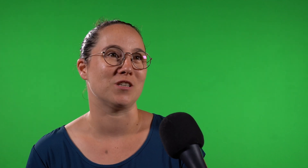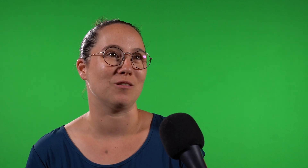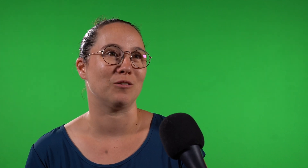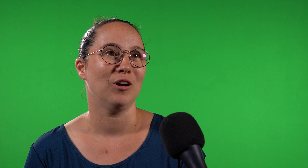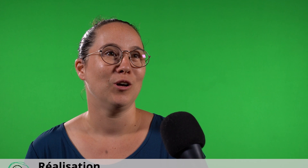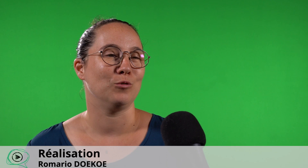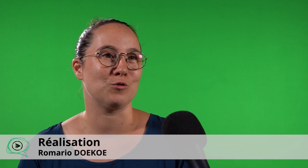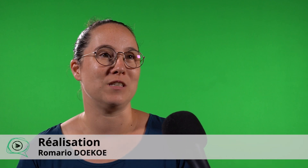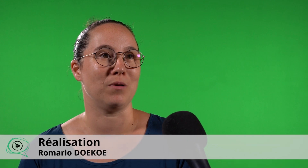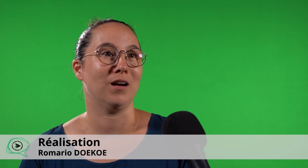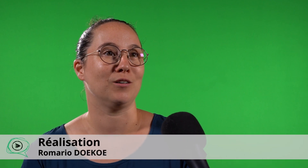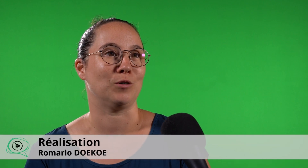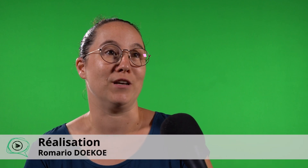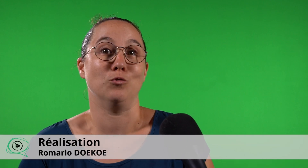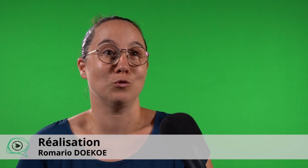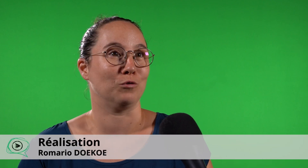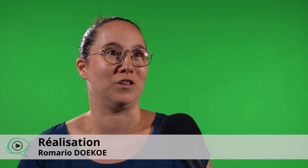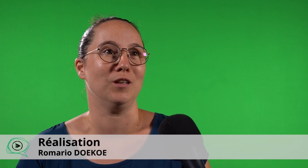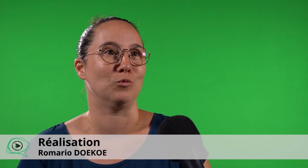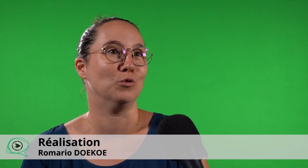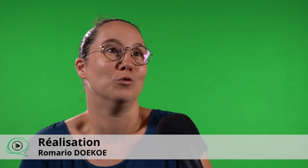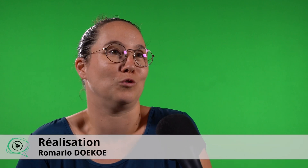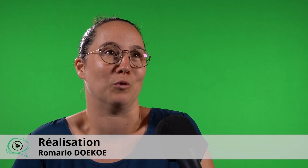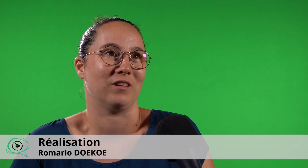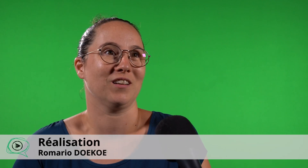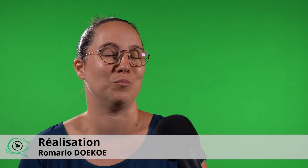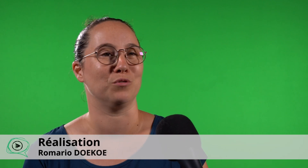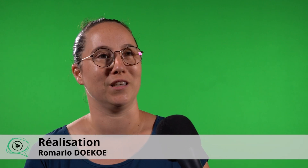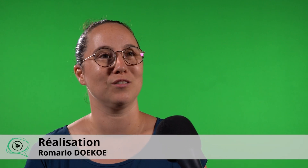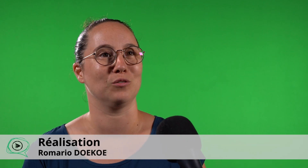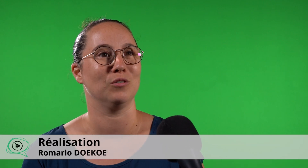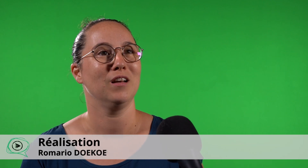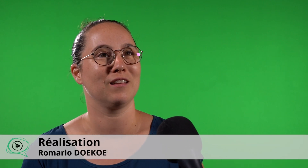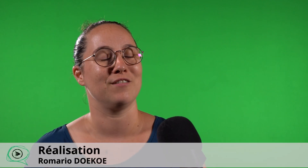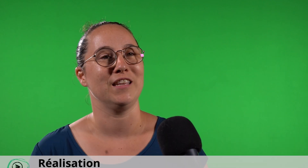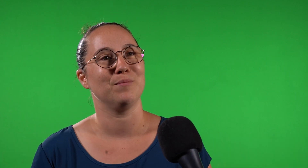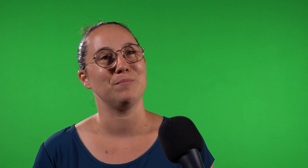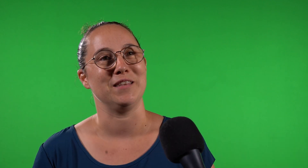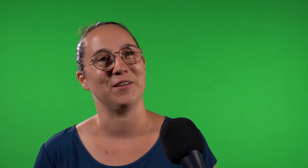projets de ce type-là, avec d'autres films ou d'autres documentaires qui pourraient être travaillés de la même manière.